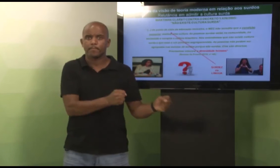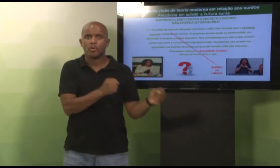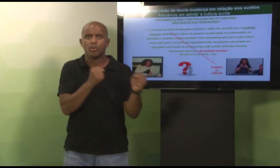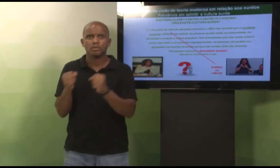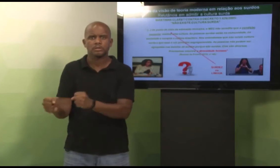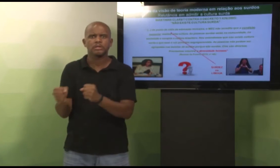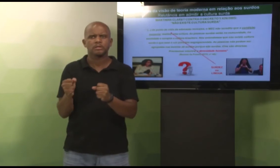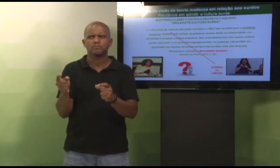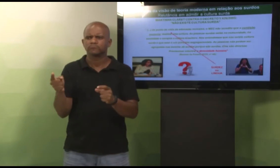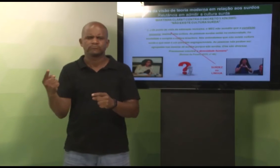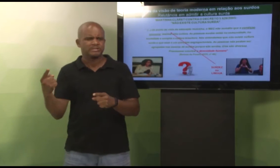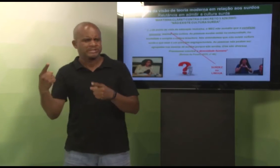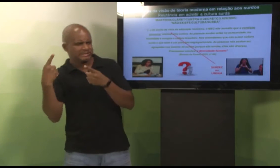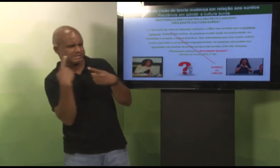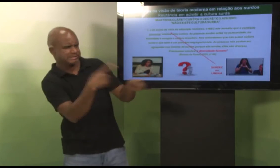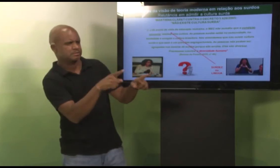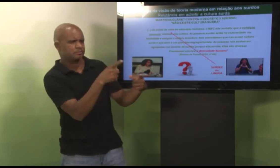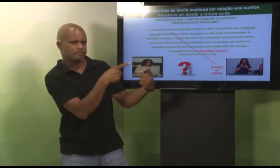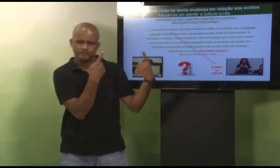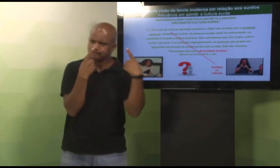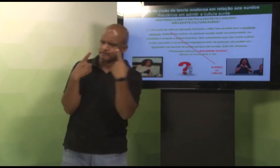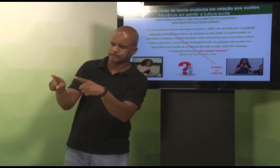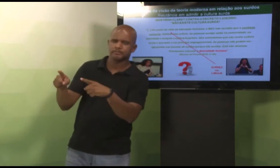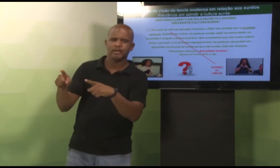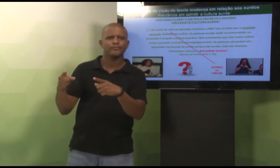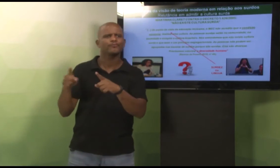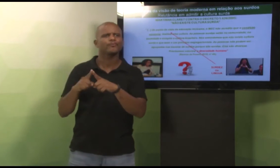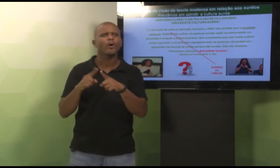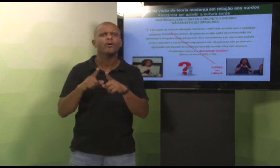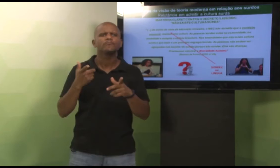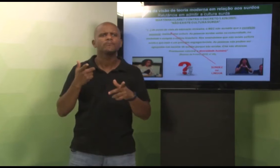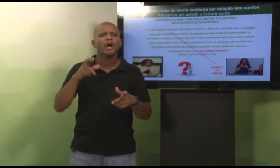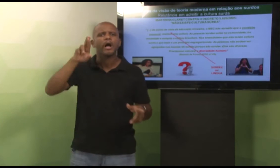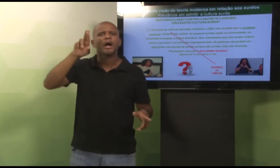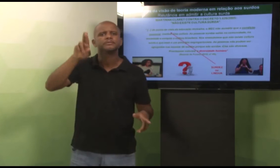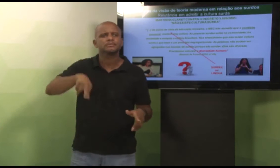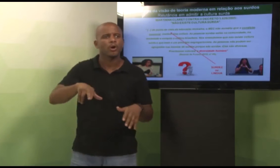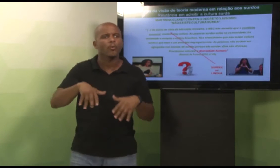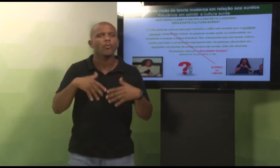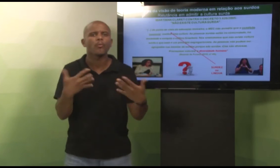contra as ideias de Martinha e essas relações de poder.